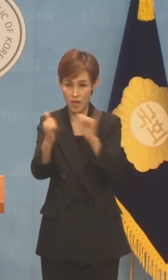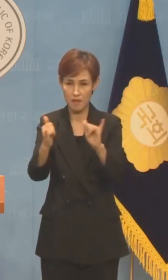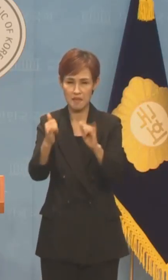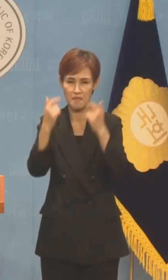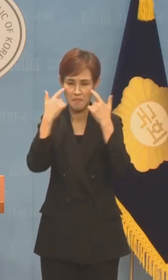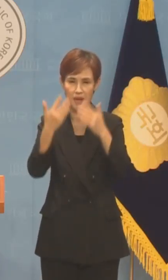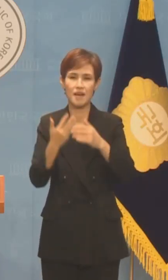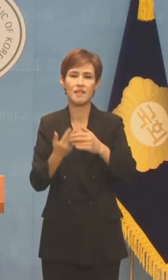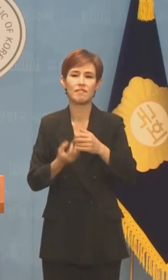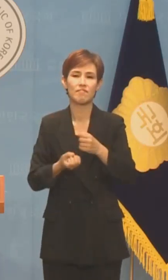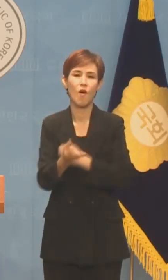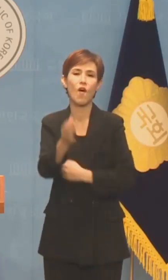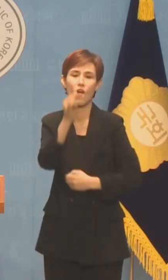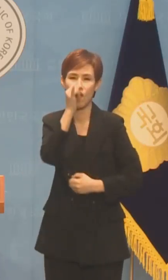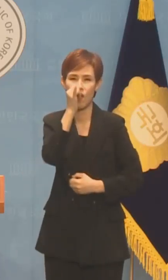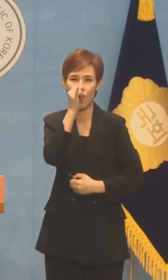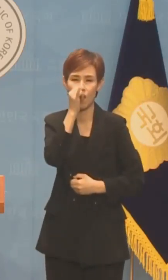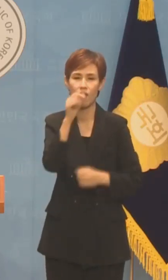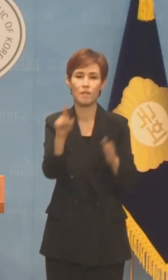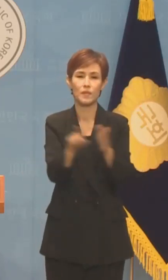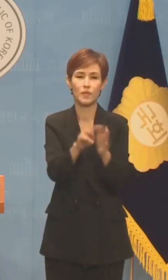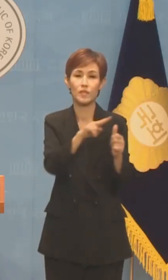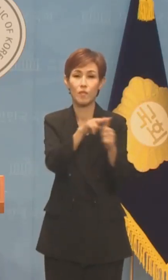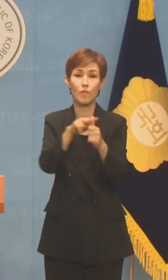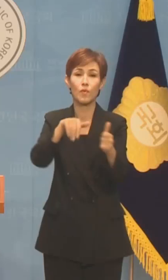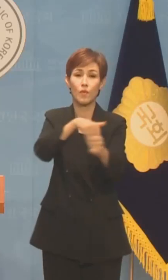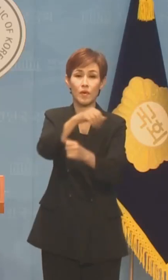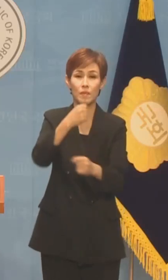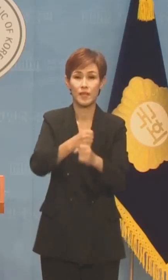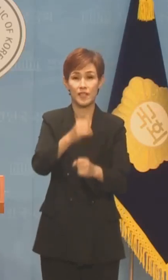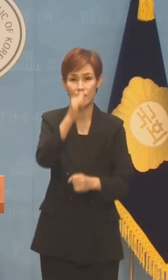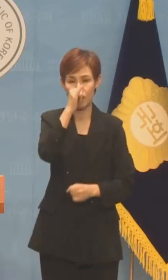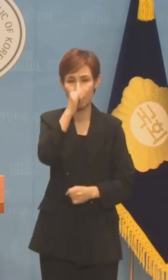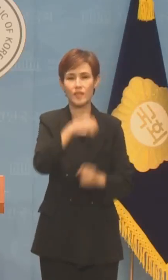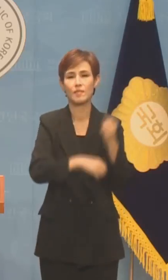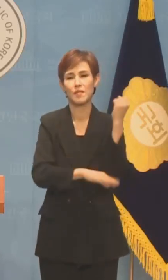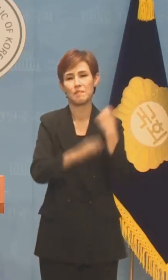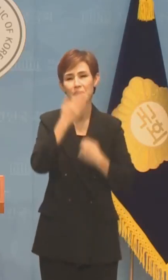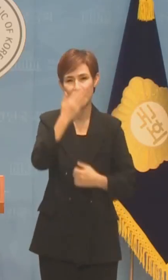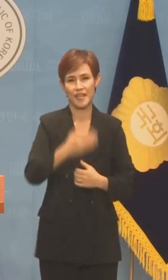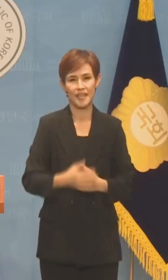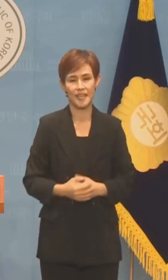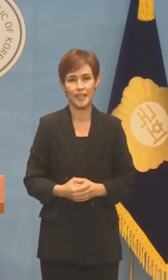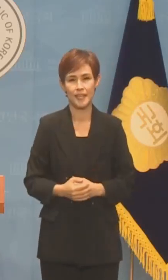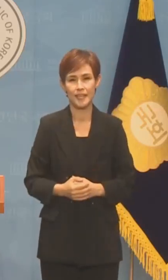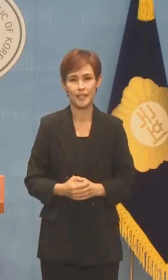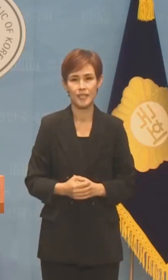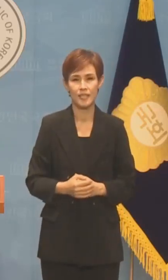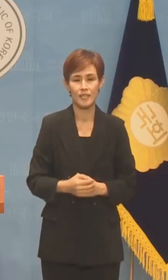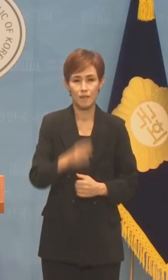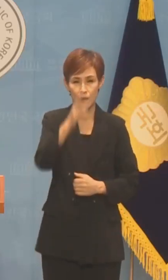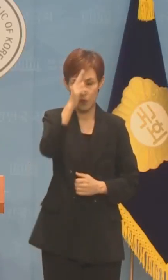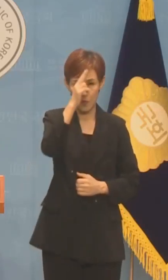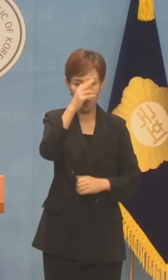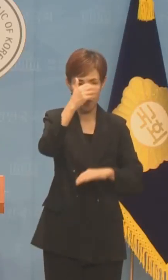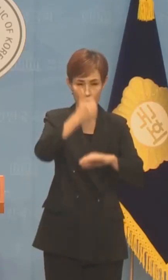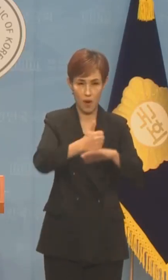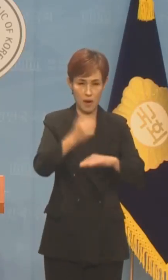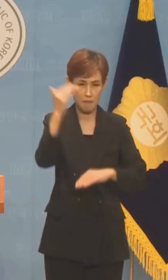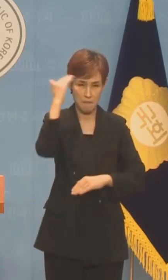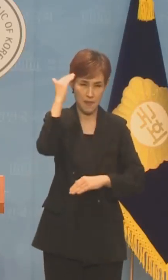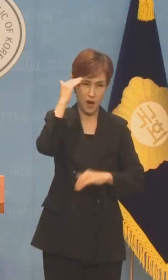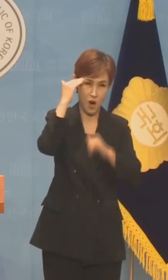전달되고 있으며 신뢰할 수 있는 정보 환경을 만드는 데도 기반이 되고 있습니다. 한편 민주파출소의 성과를